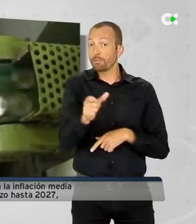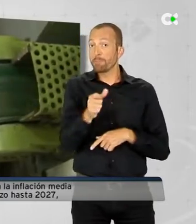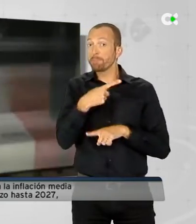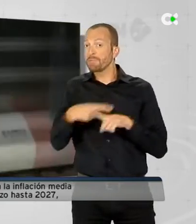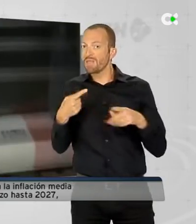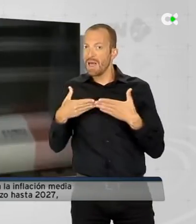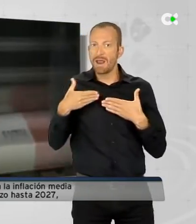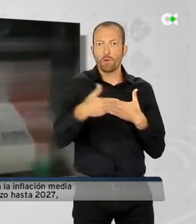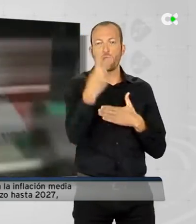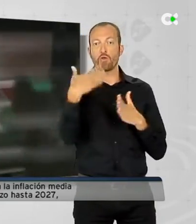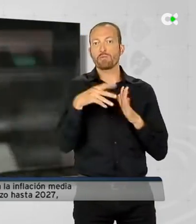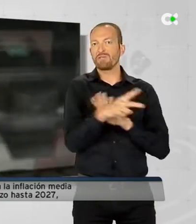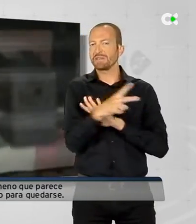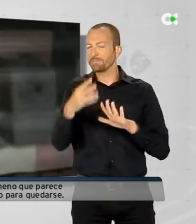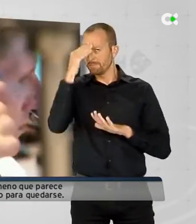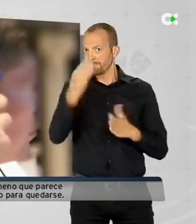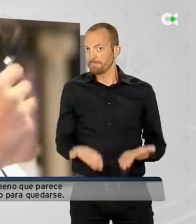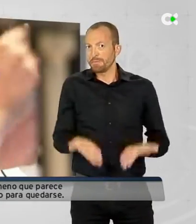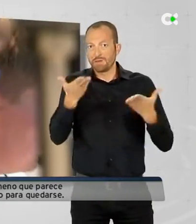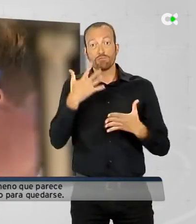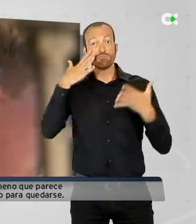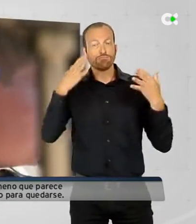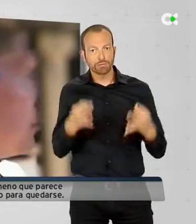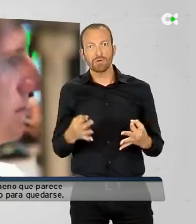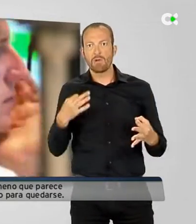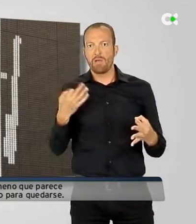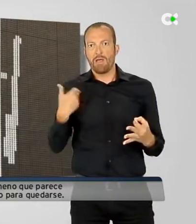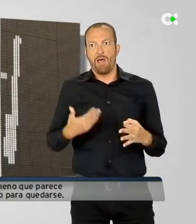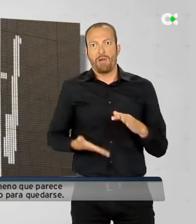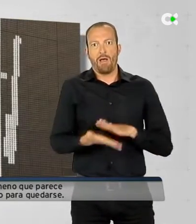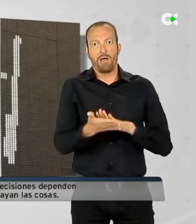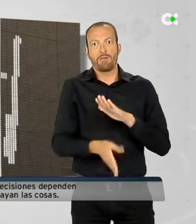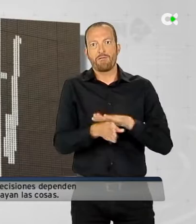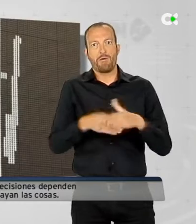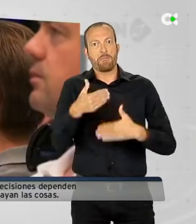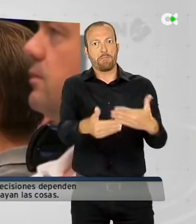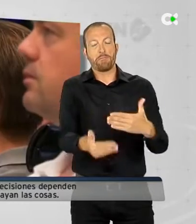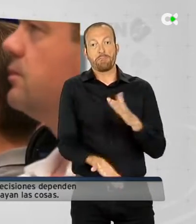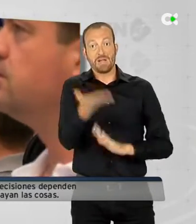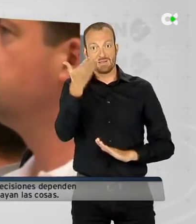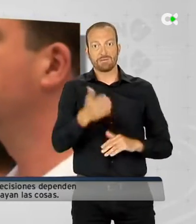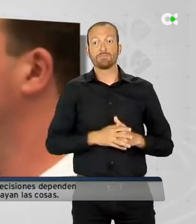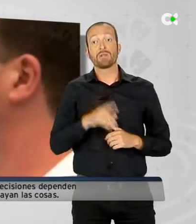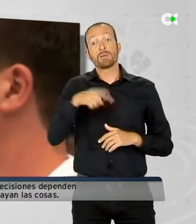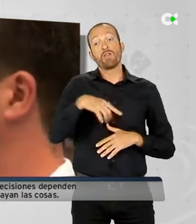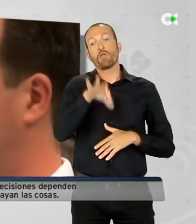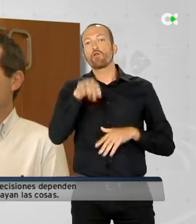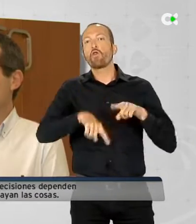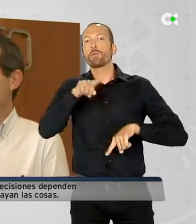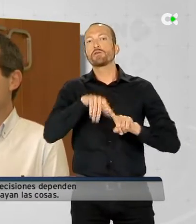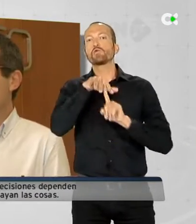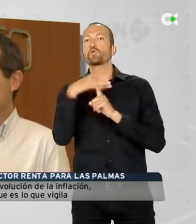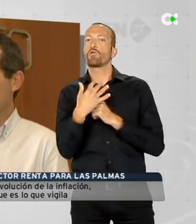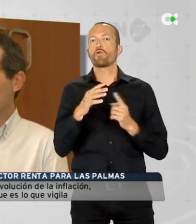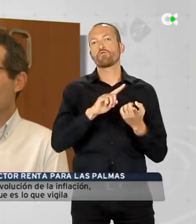plazo hasta 2027, en un fenómeno que parece haber venido para quedarse. Las próximas decisiones dependen de cómo vayan las cosas. Habrá